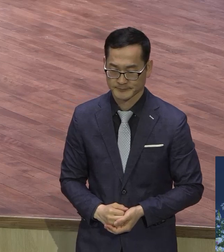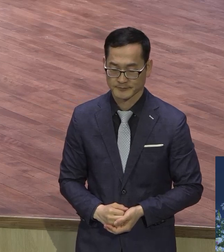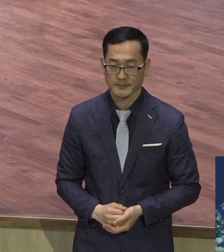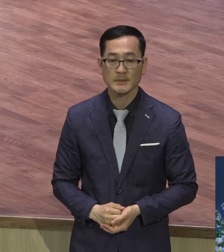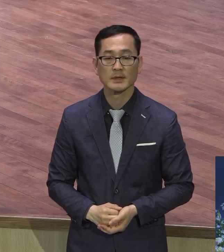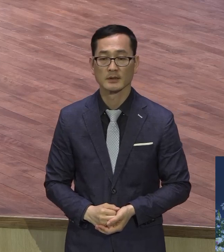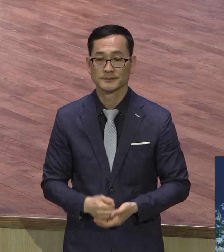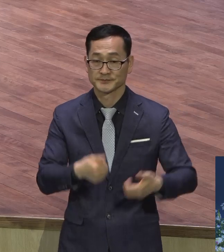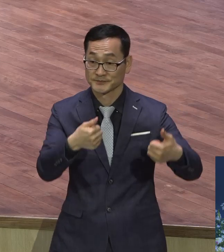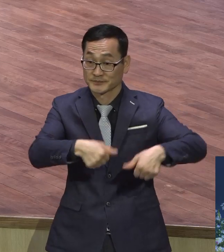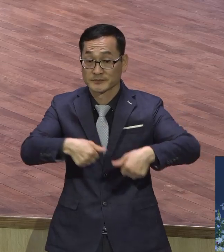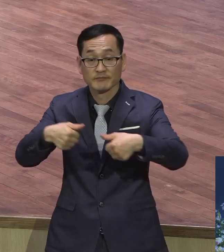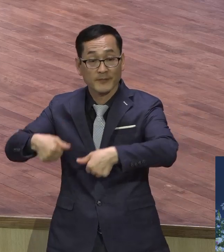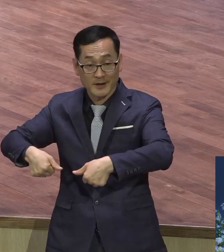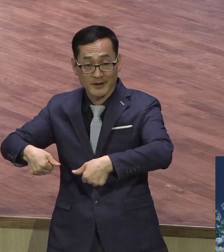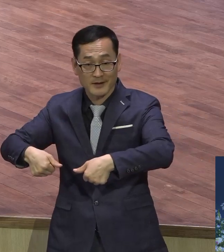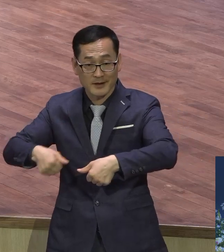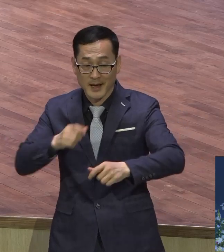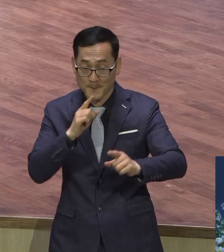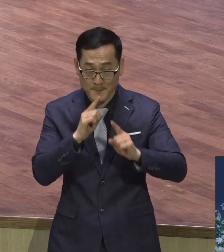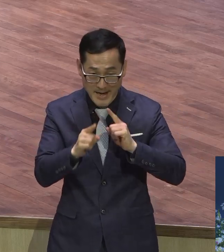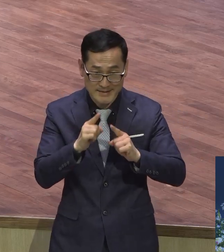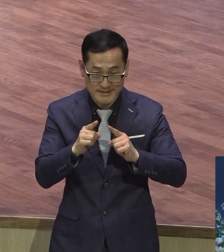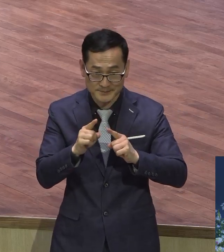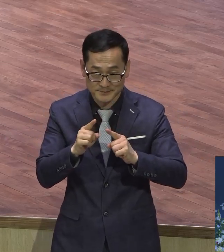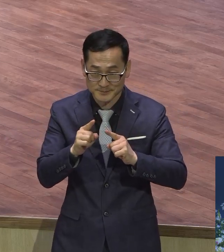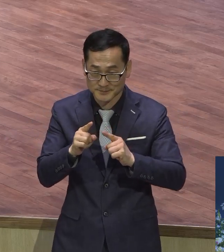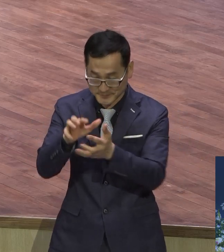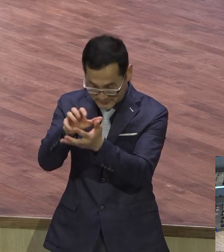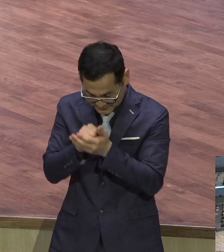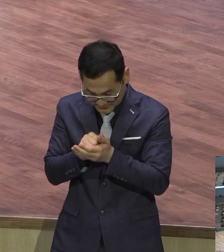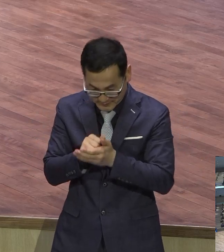우리 서로 인사합시다. 말씀 적용 체질이 됩시다.